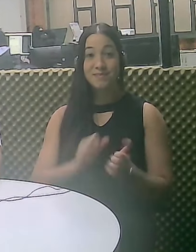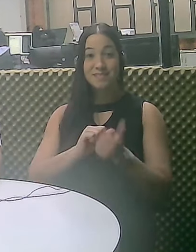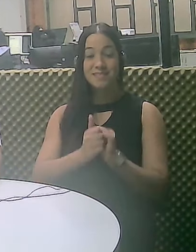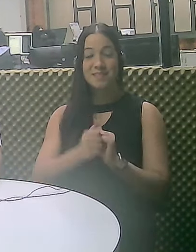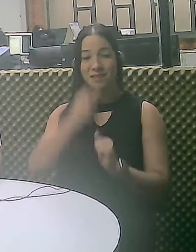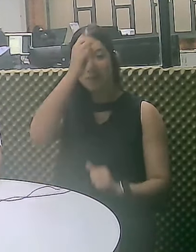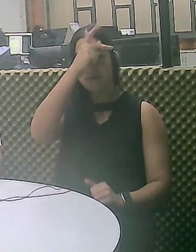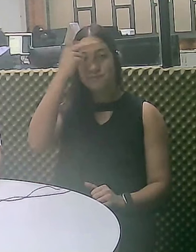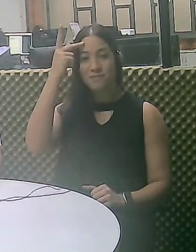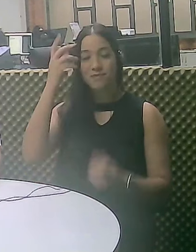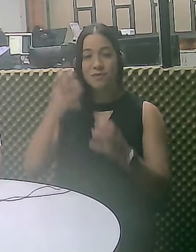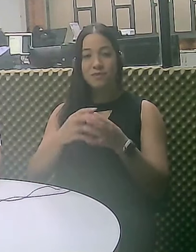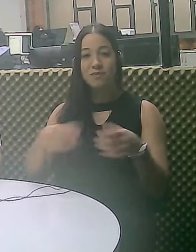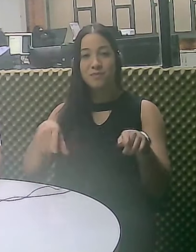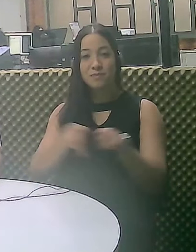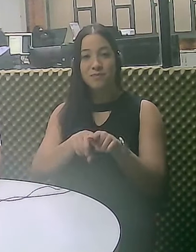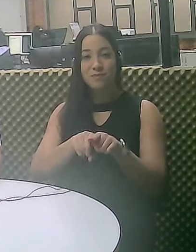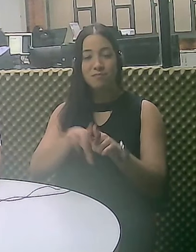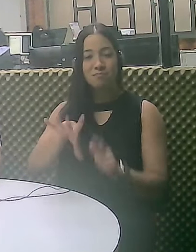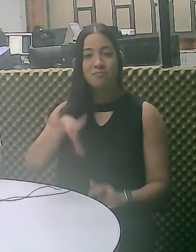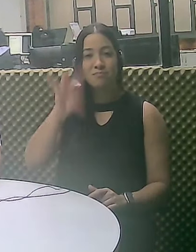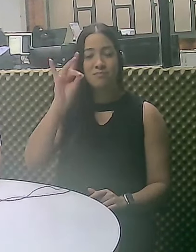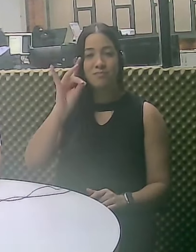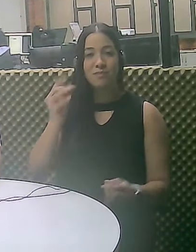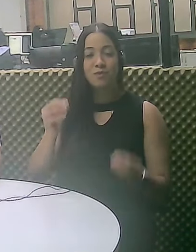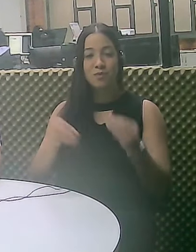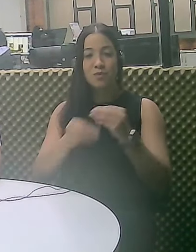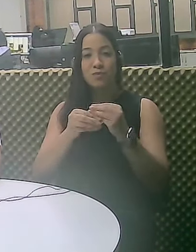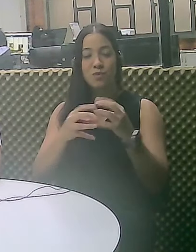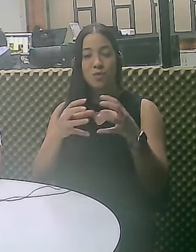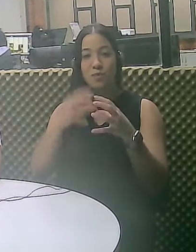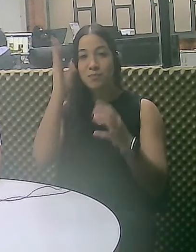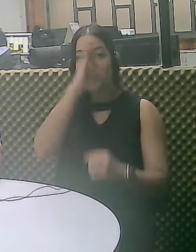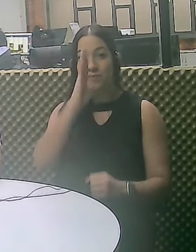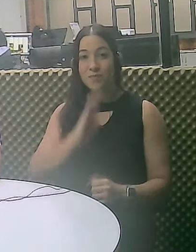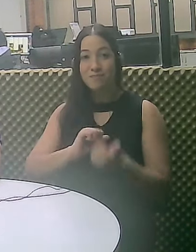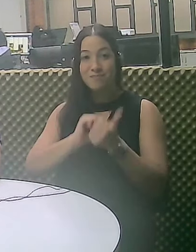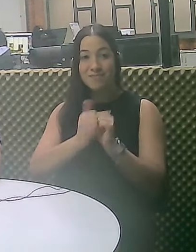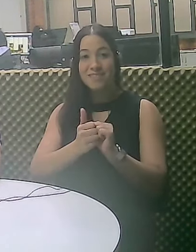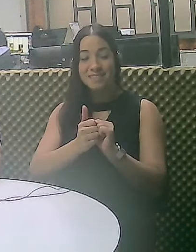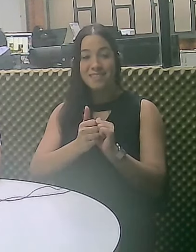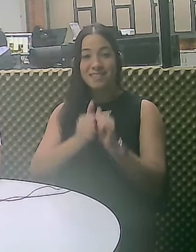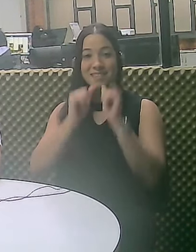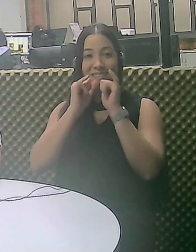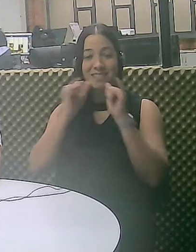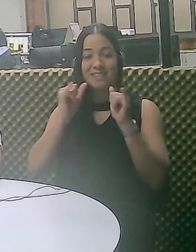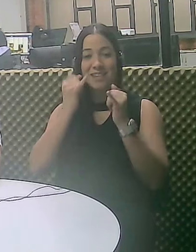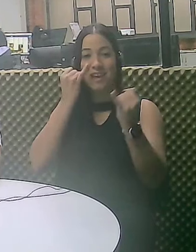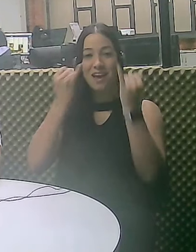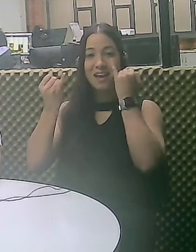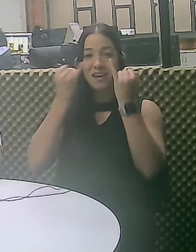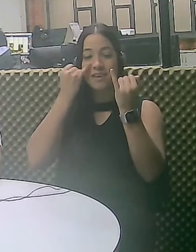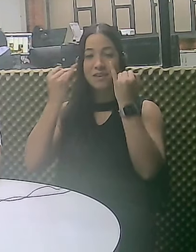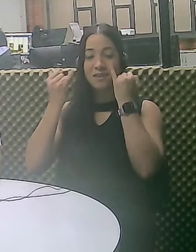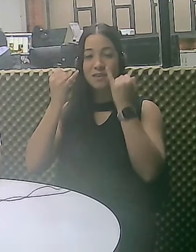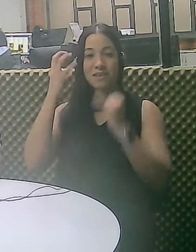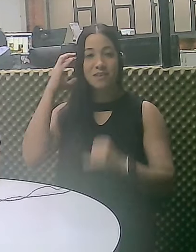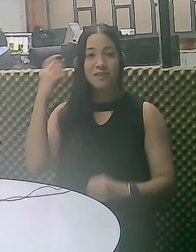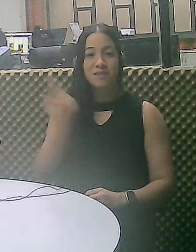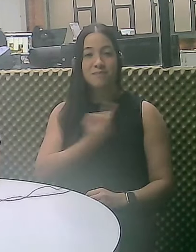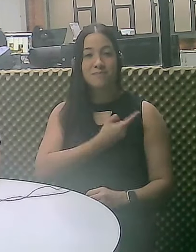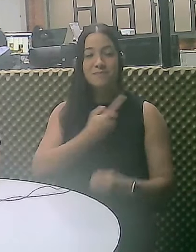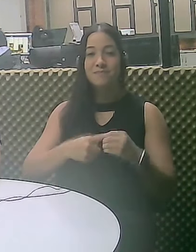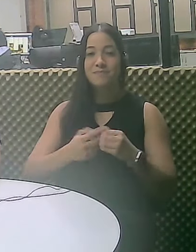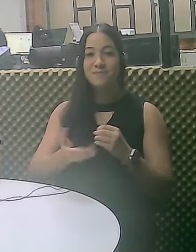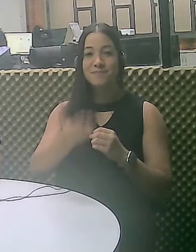equipe da Prefeitura e parceiros é convocado para integrar a Seleção Brasileira de Atletismo. É hora de ficar bem informado com a Rádio